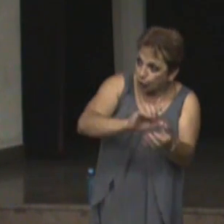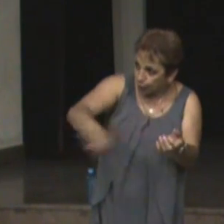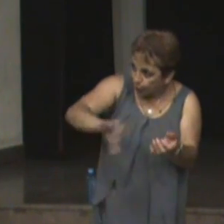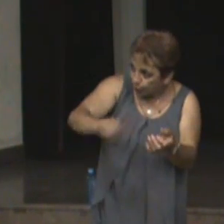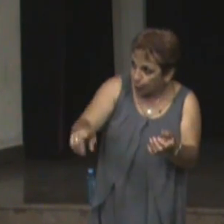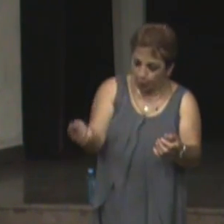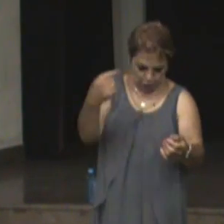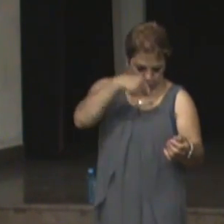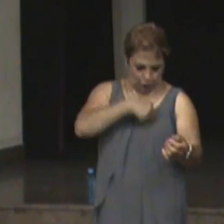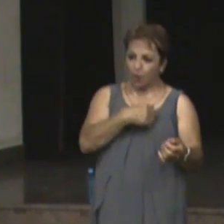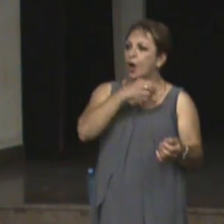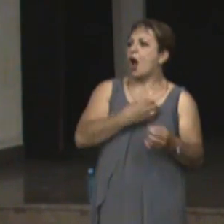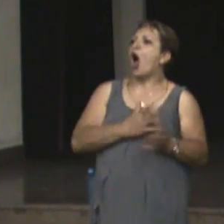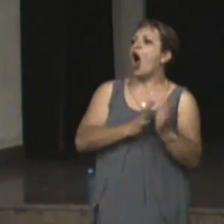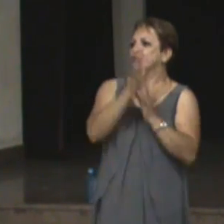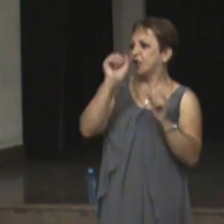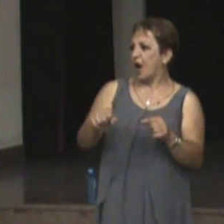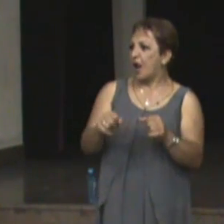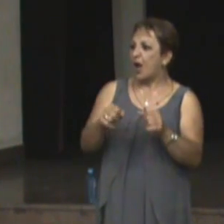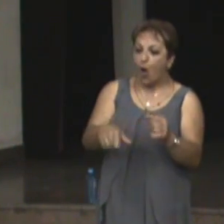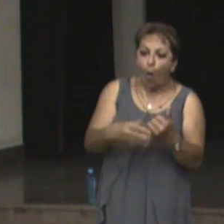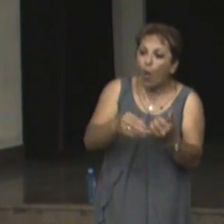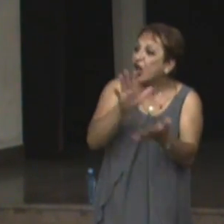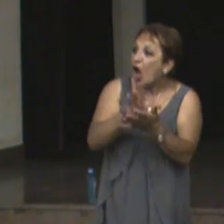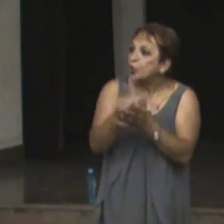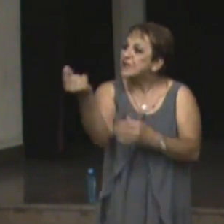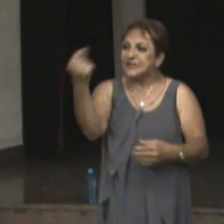այսօրվա իրականության մեջ, ցավոք սրտի,